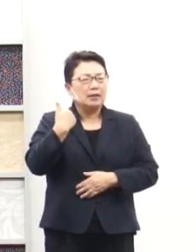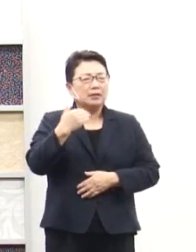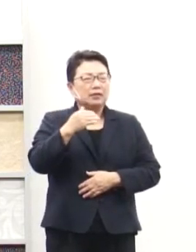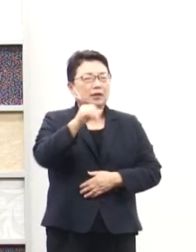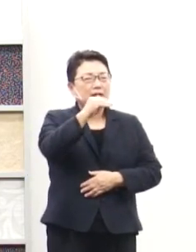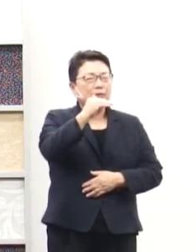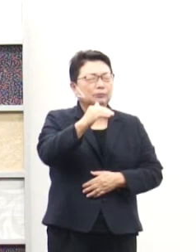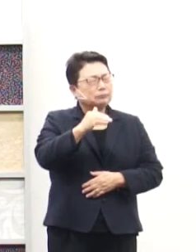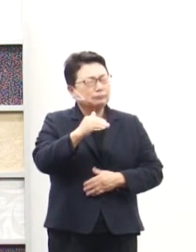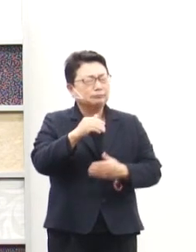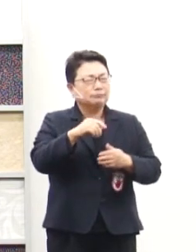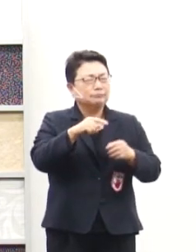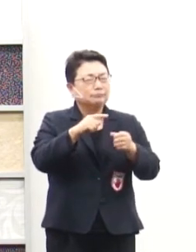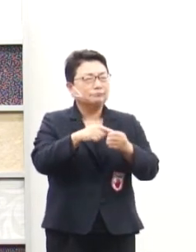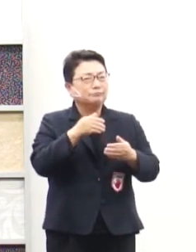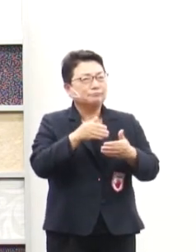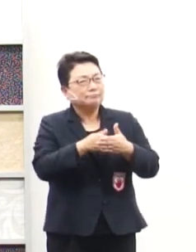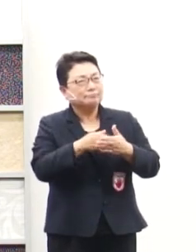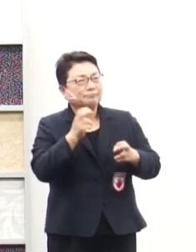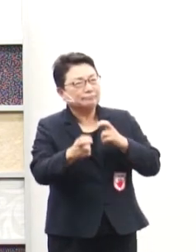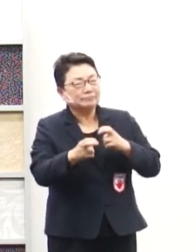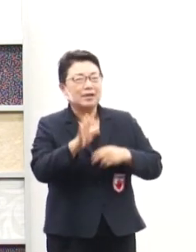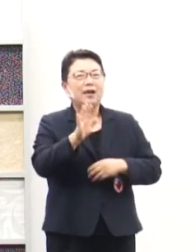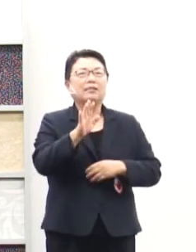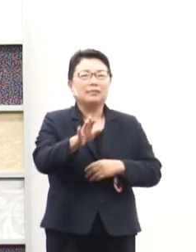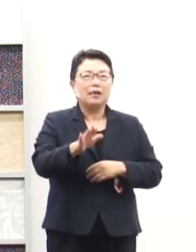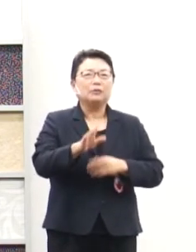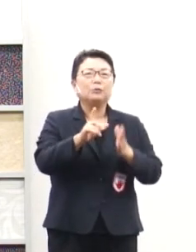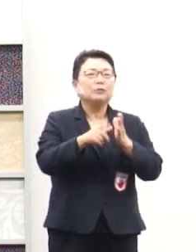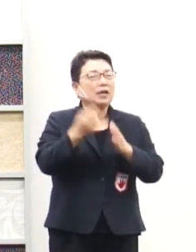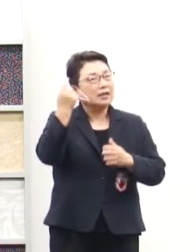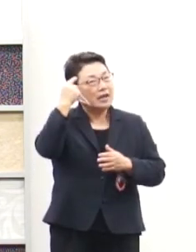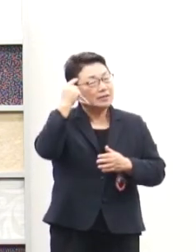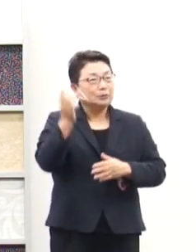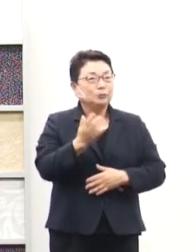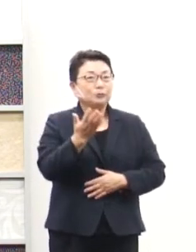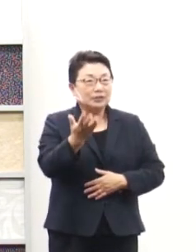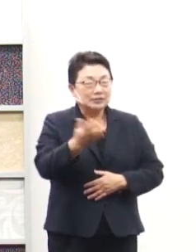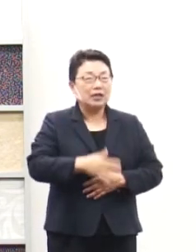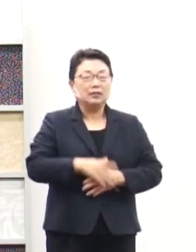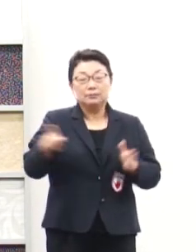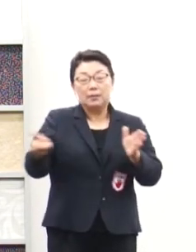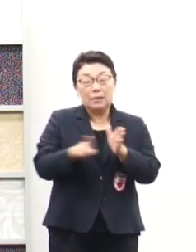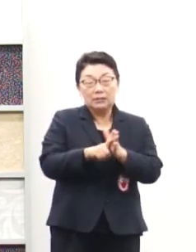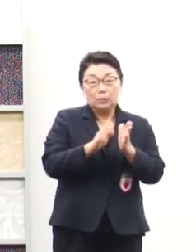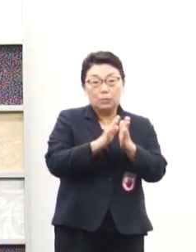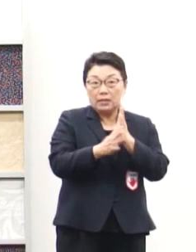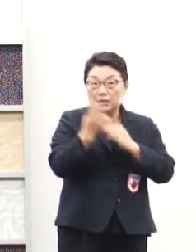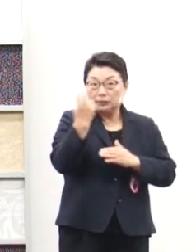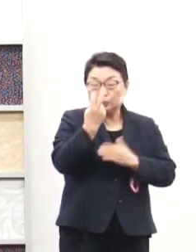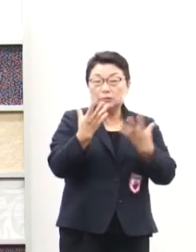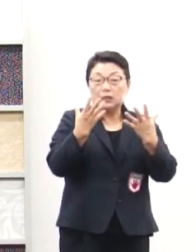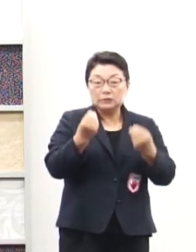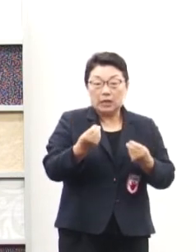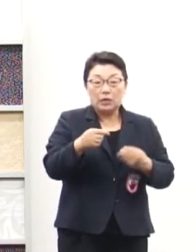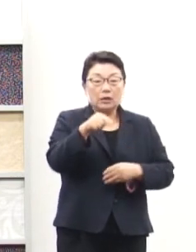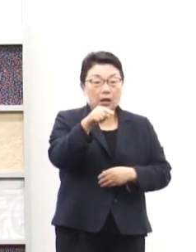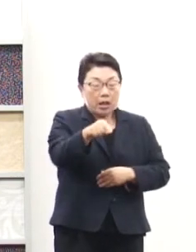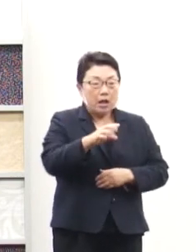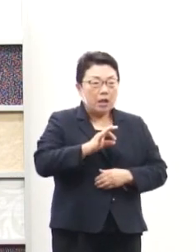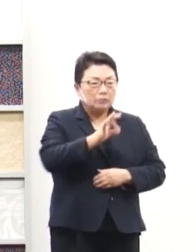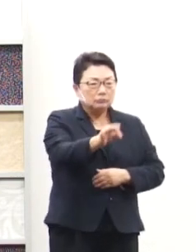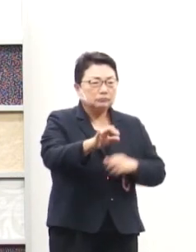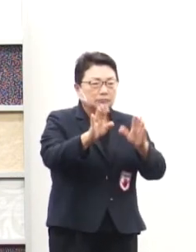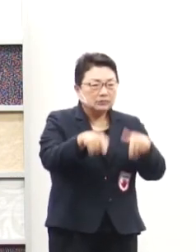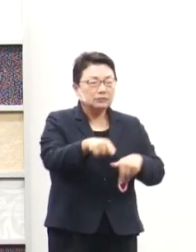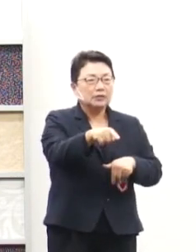で、それに対するご感想と、今までの県の調査の中でこの人には通知が行ってるは